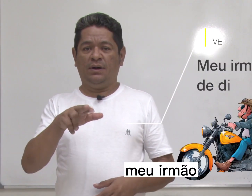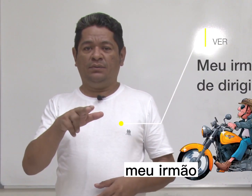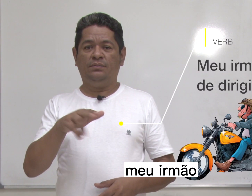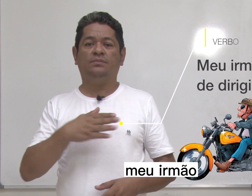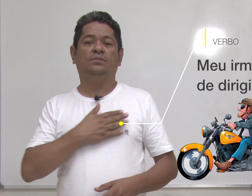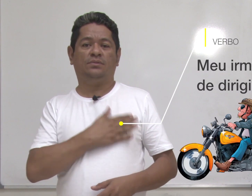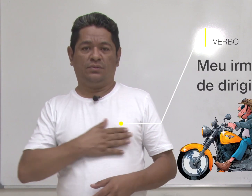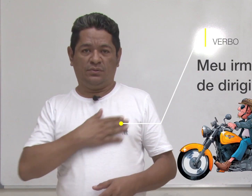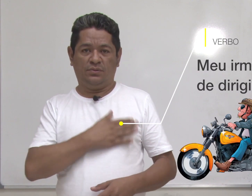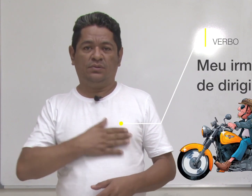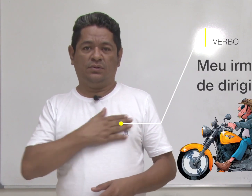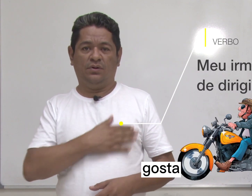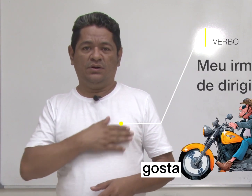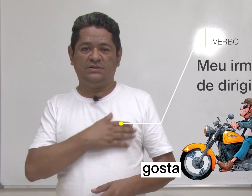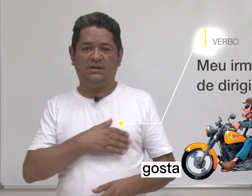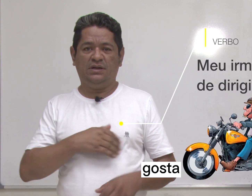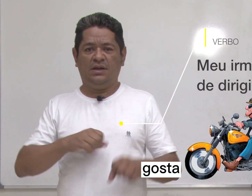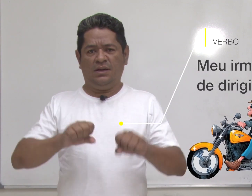irmão gosta